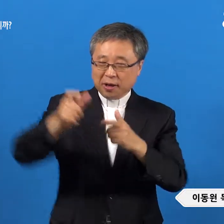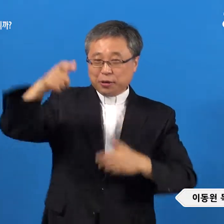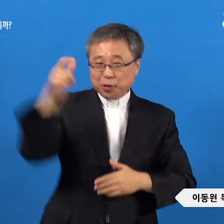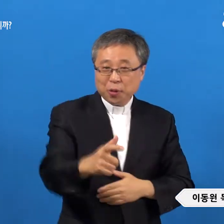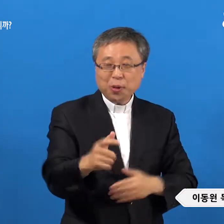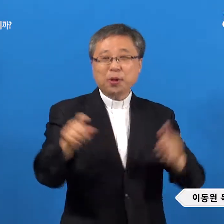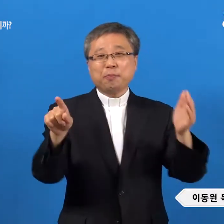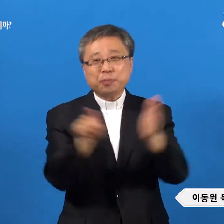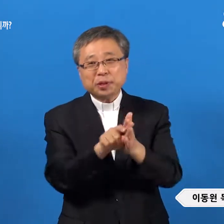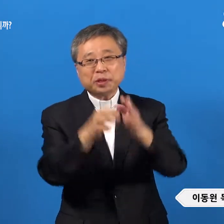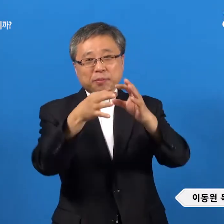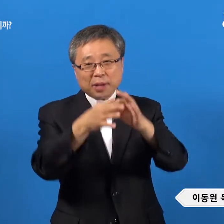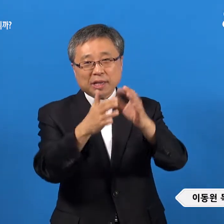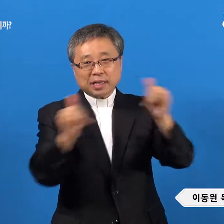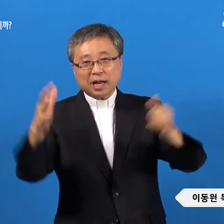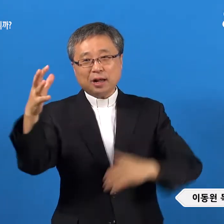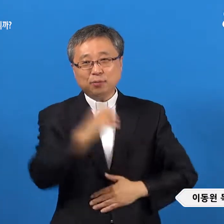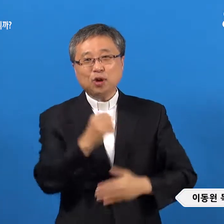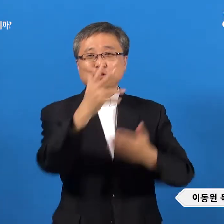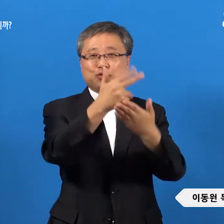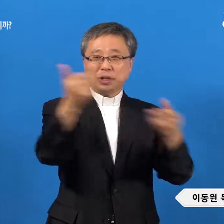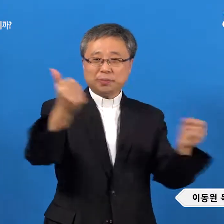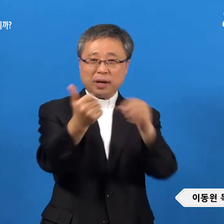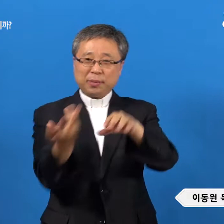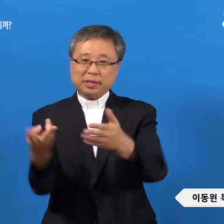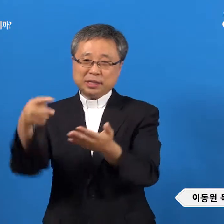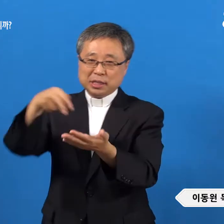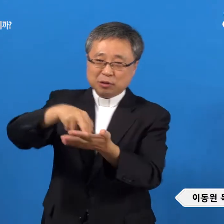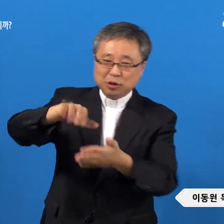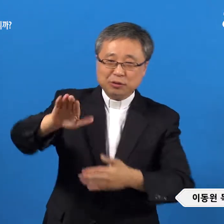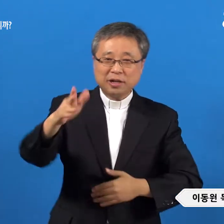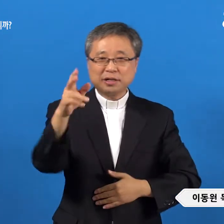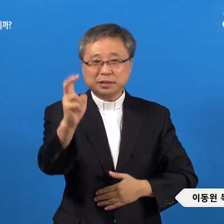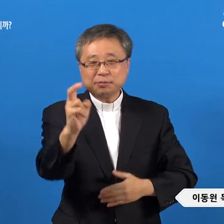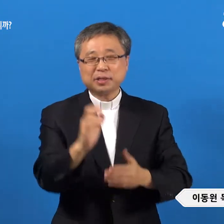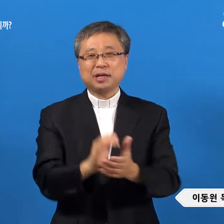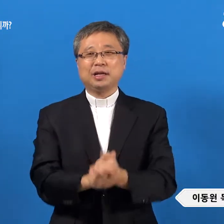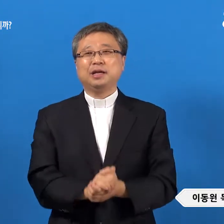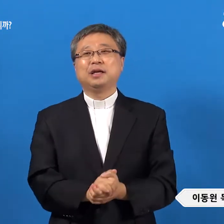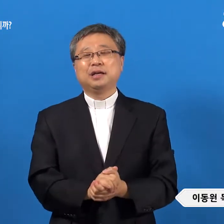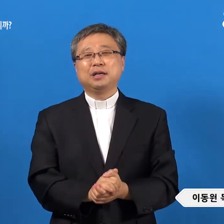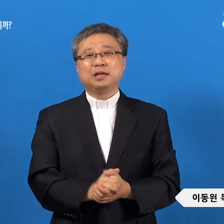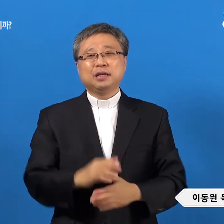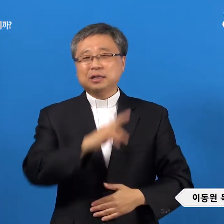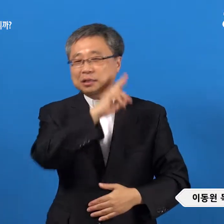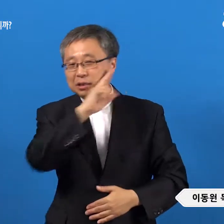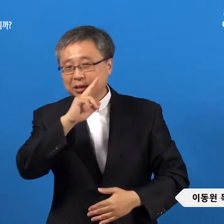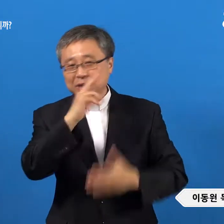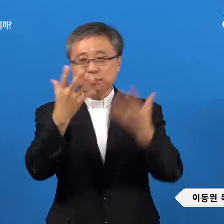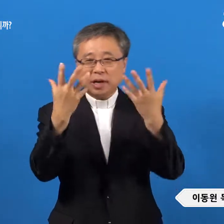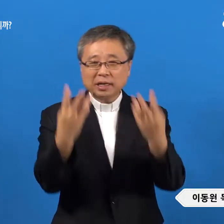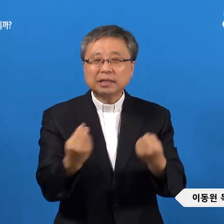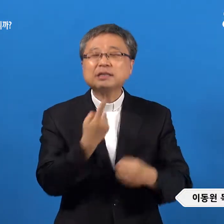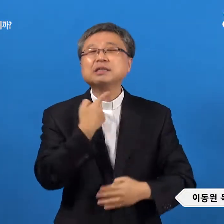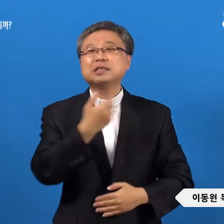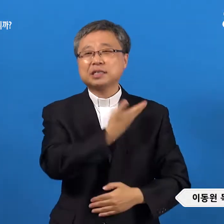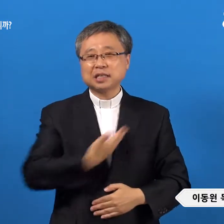견고한 믿음의 사람으로 주님 앞에 세워지게 될 것입니다. 의심 많았던 제자 도마,